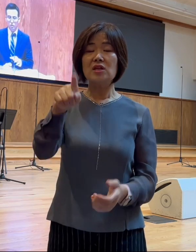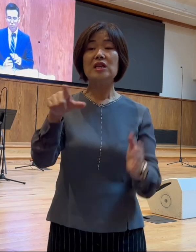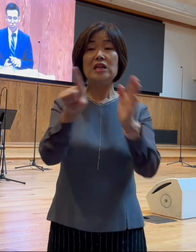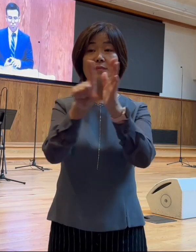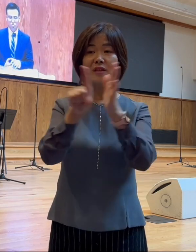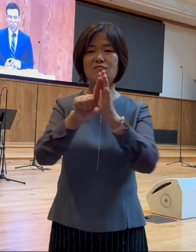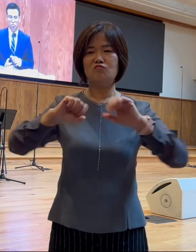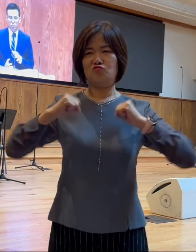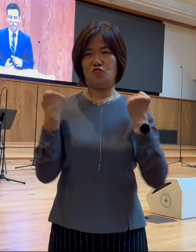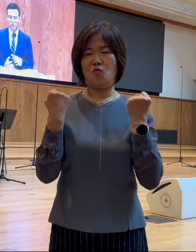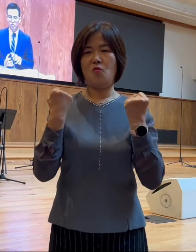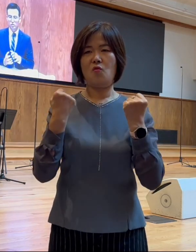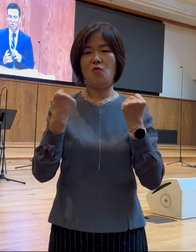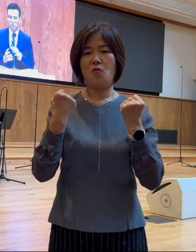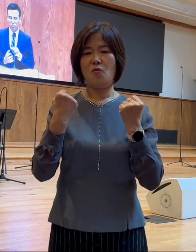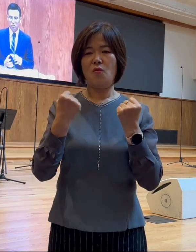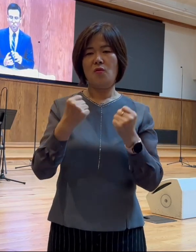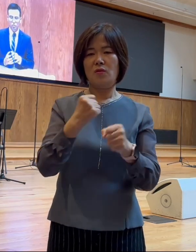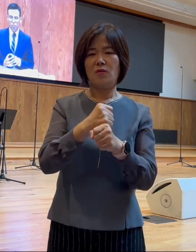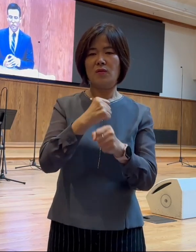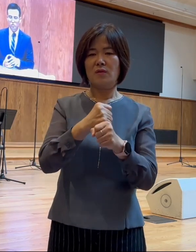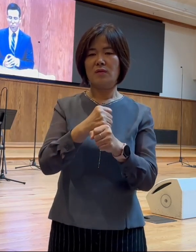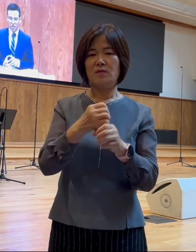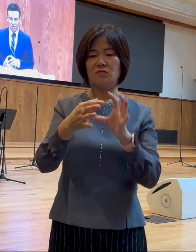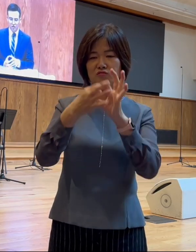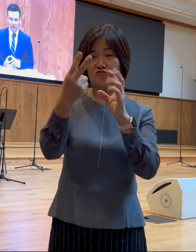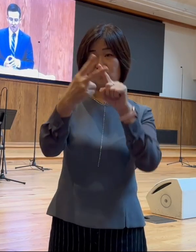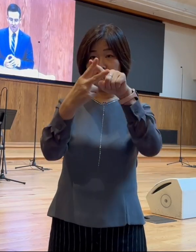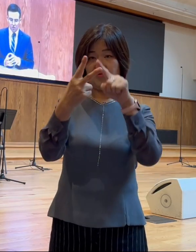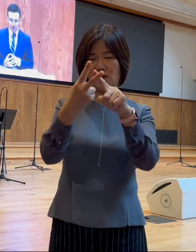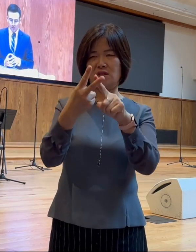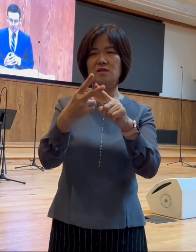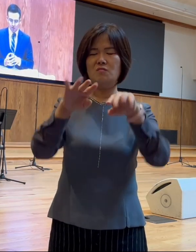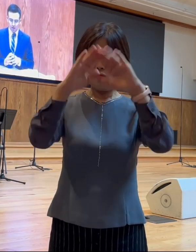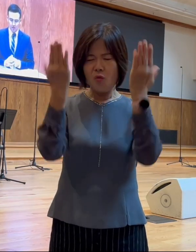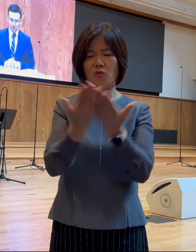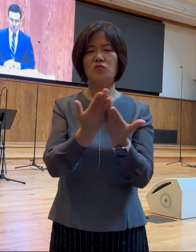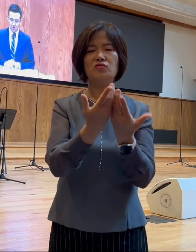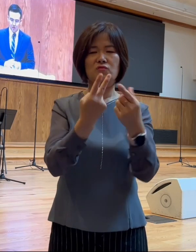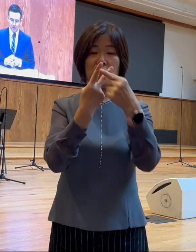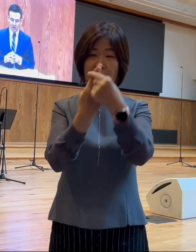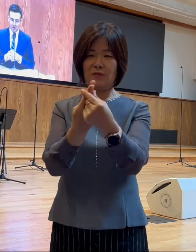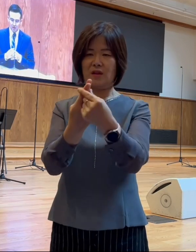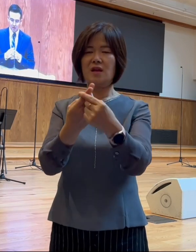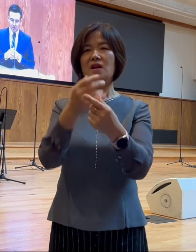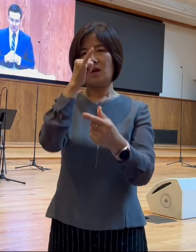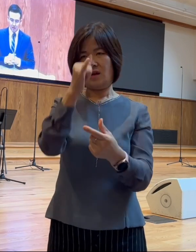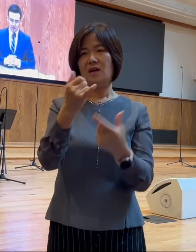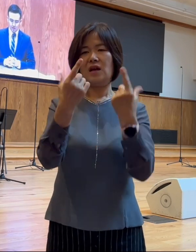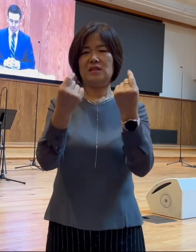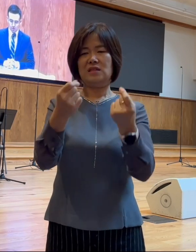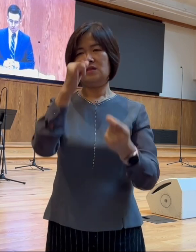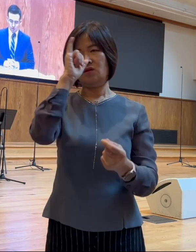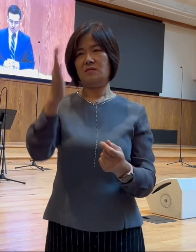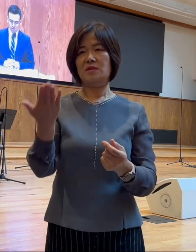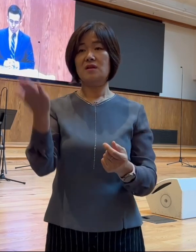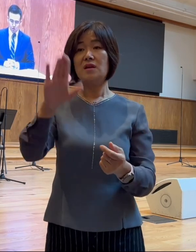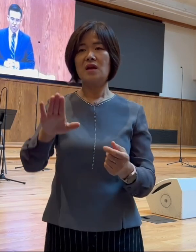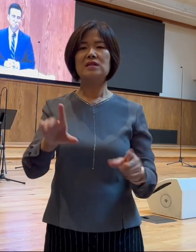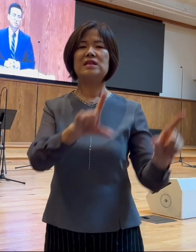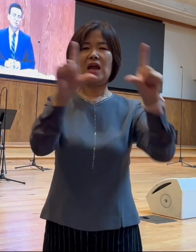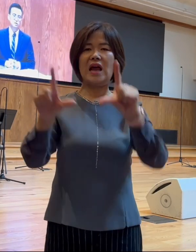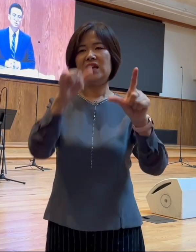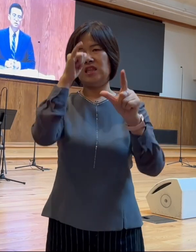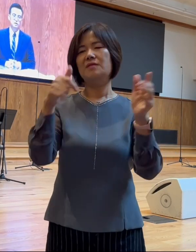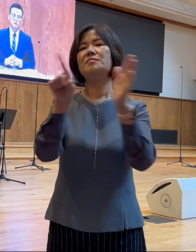신뢰와 순종, 오베이, 트러스트와 오베이 두 가지가 다 있어야 하는 거예요. 그래야 살아있는 믿음이 되는